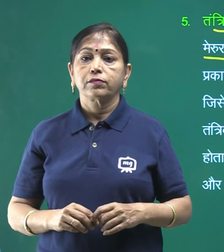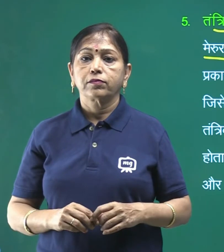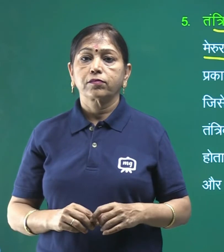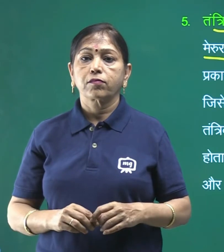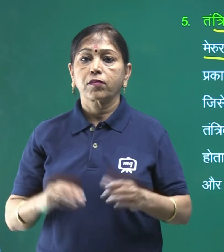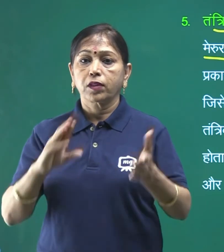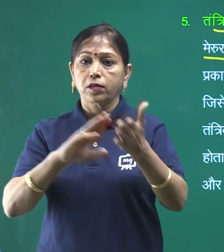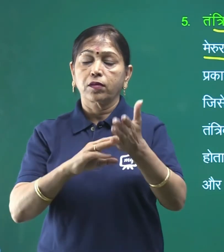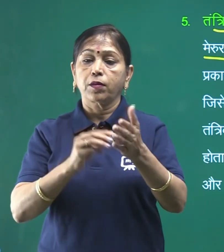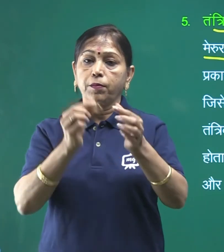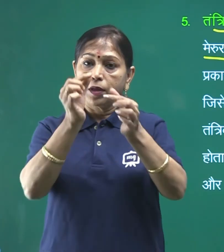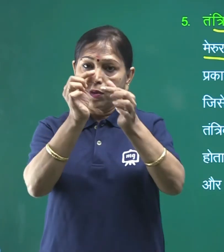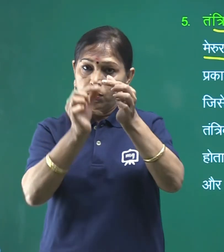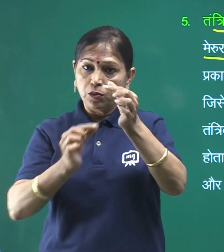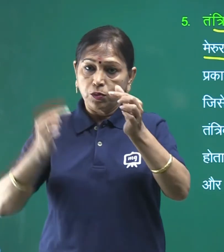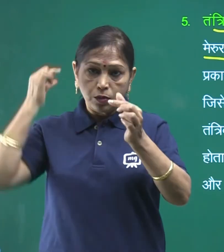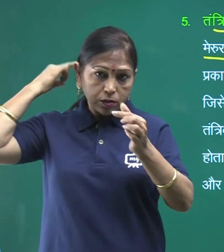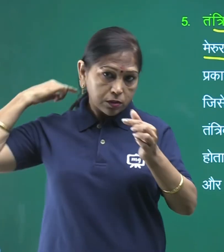मेरुरज्जु